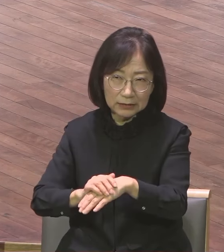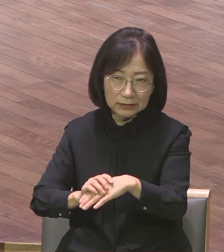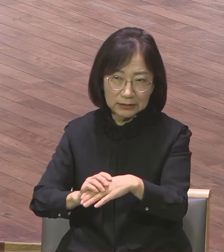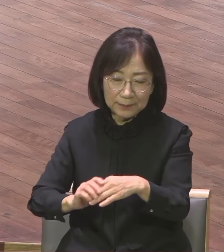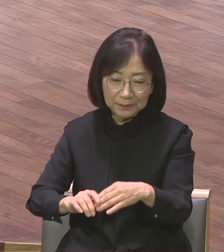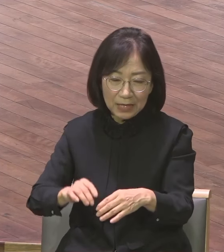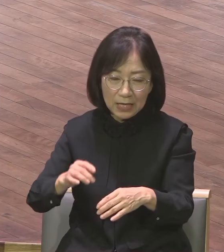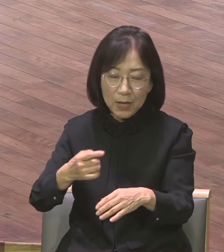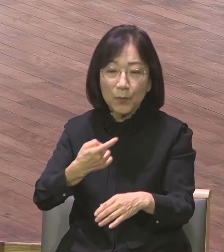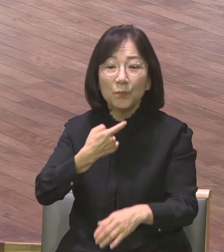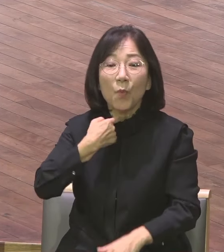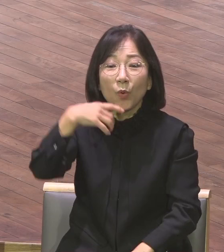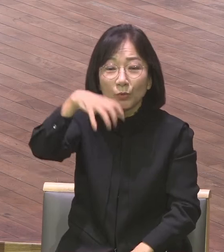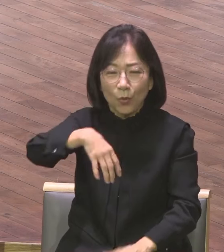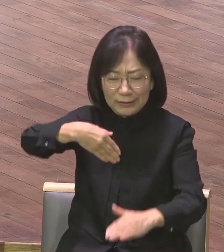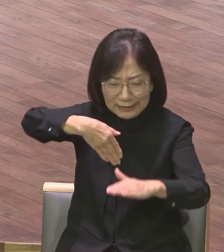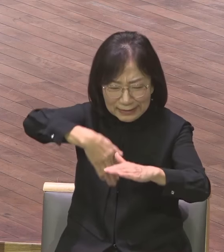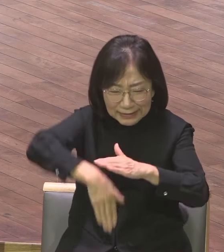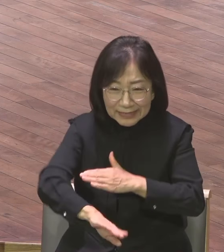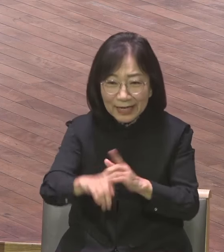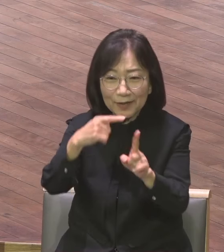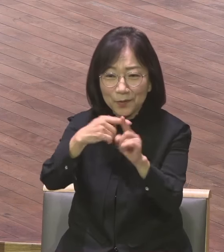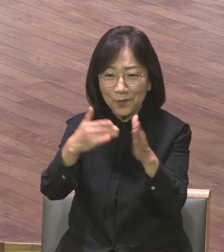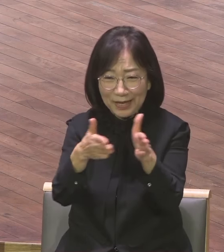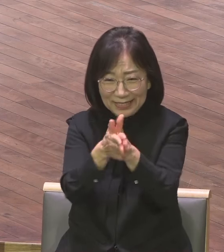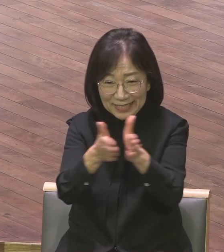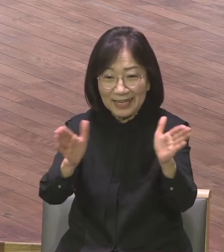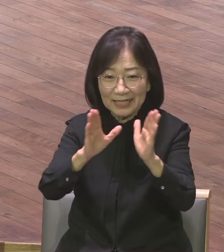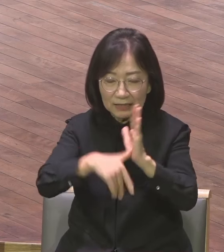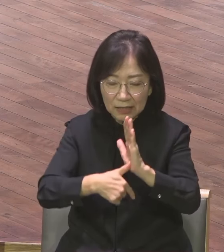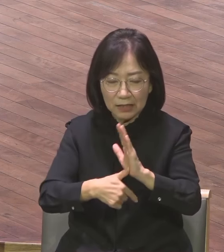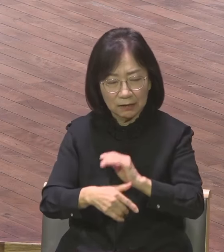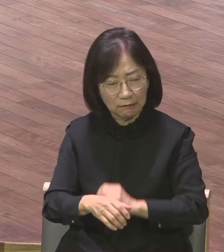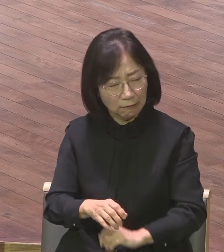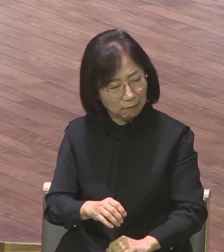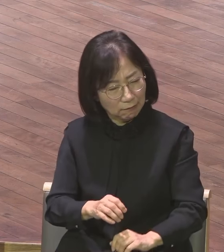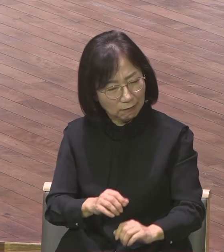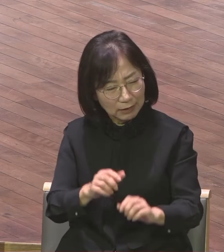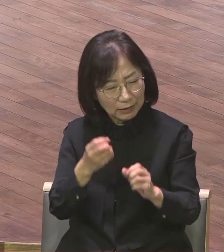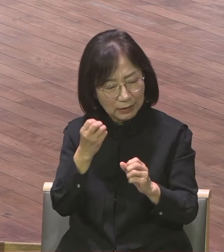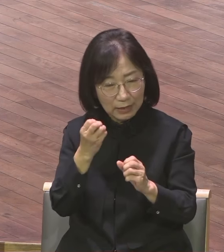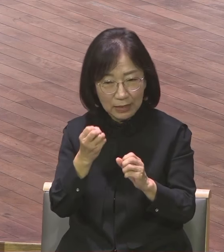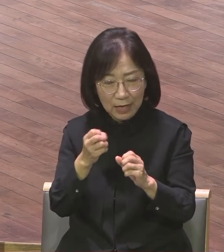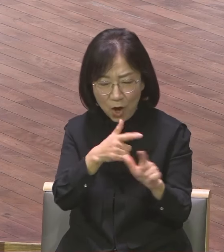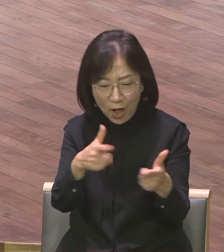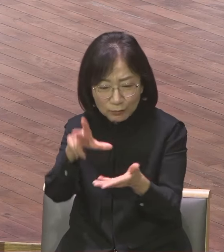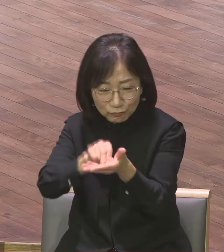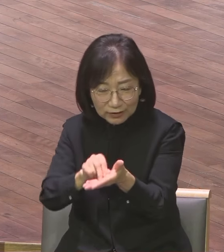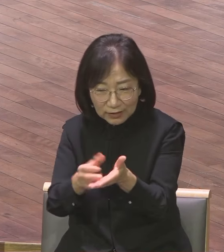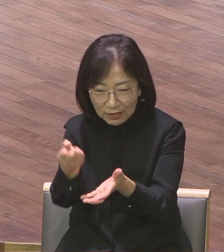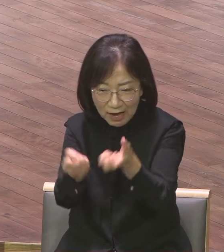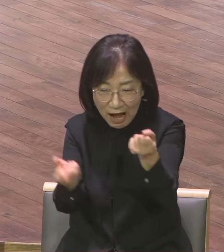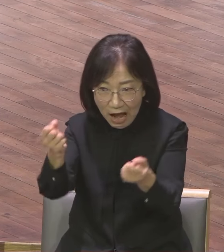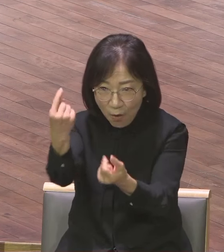막 개척하다 보면 막 희한한 사람들 많이 옵니다. 많이 옵니다. 그러니까 막 개척하다 보니까 그러니까